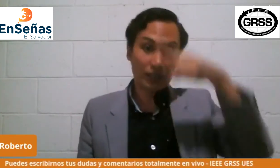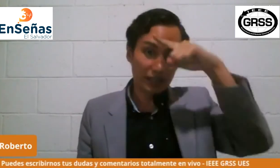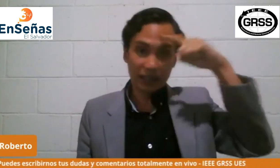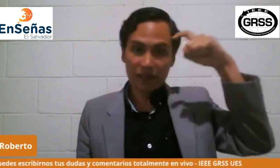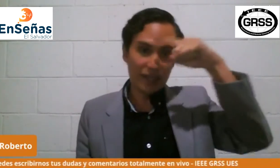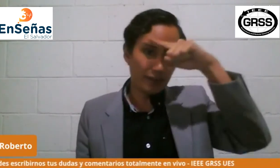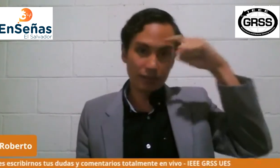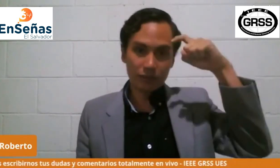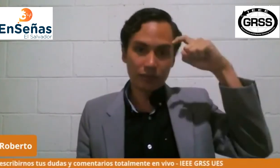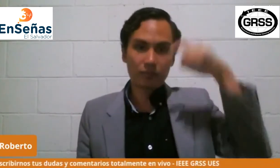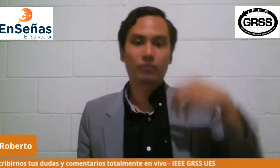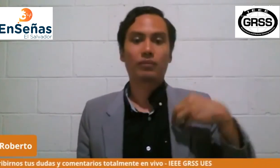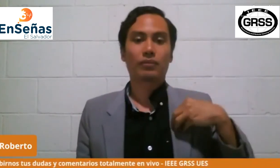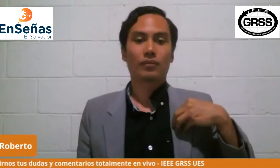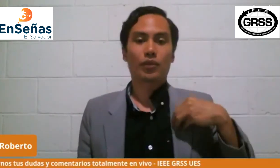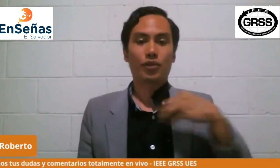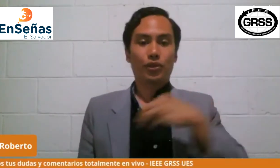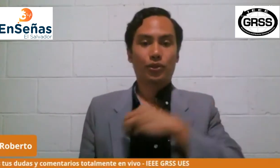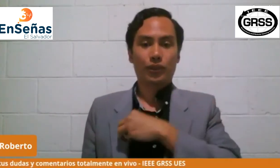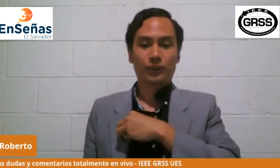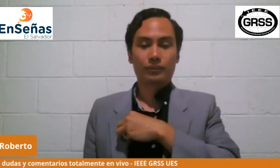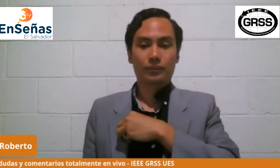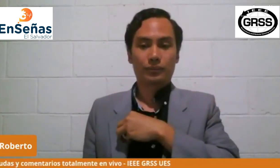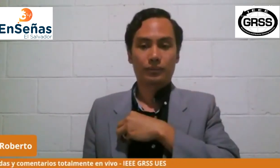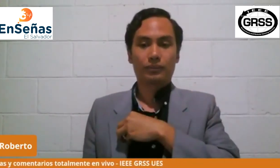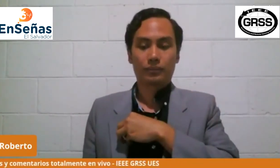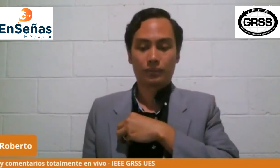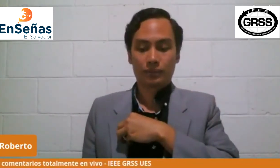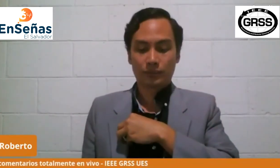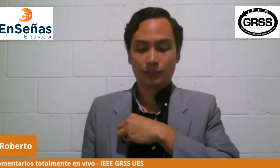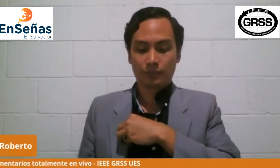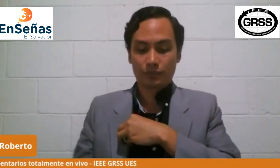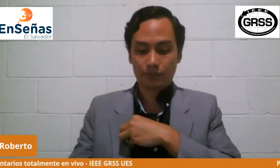Yo trabajo como doctor.